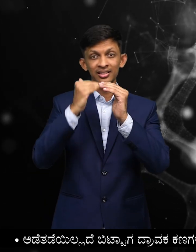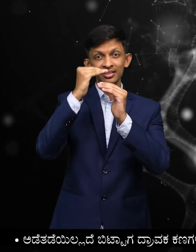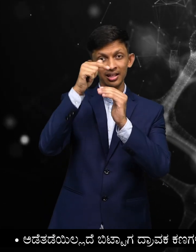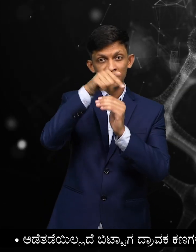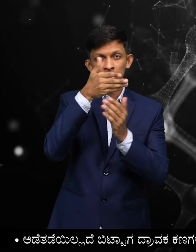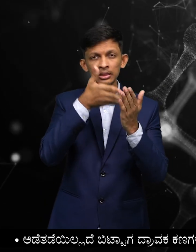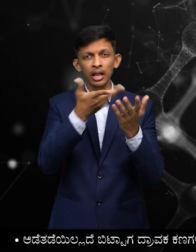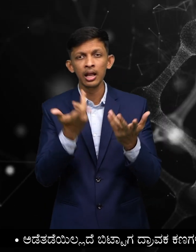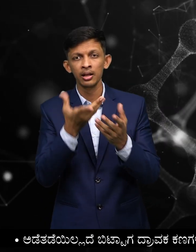ಸ್ಥಿರವಾಗಿರುತ್ತದೆ.